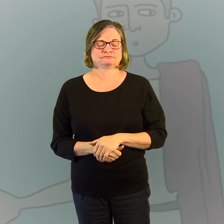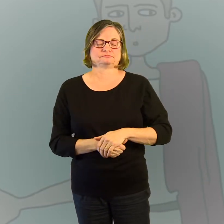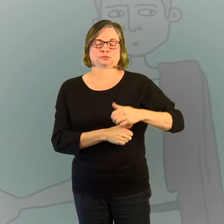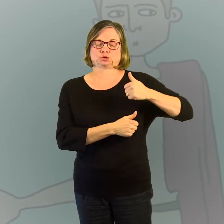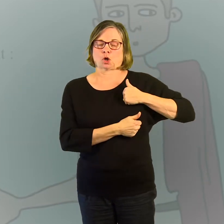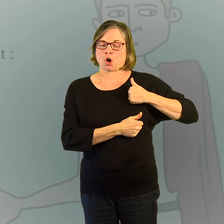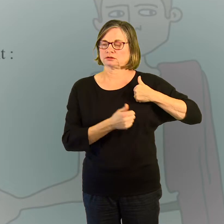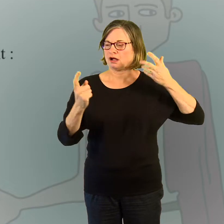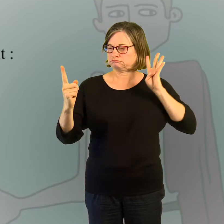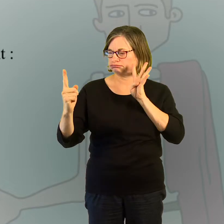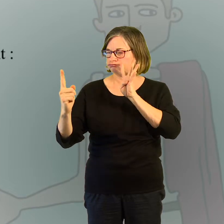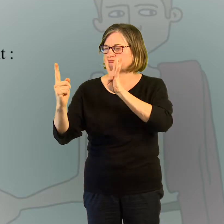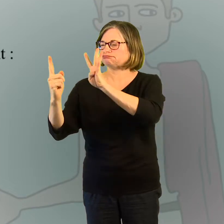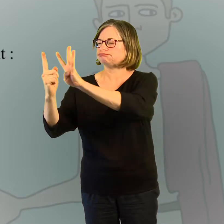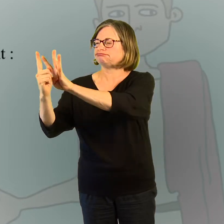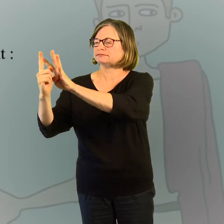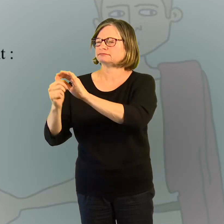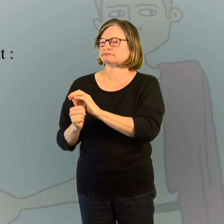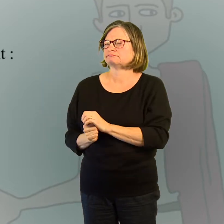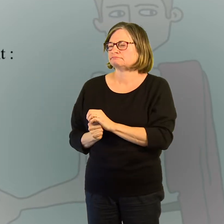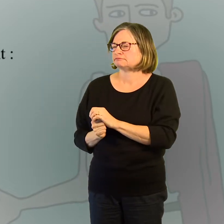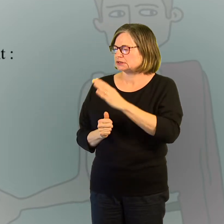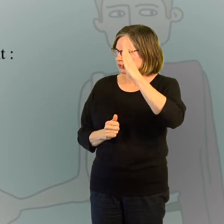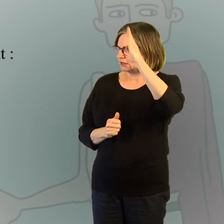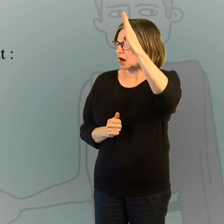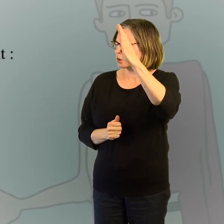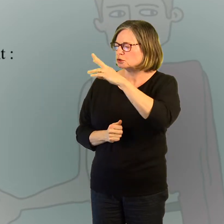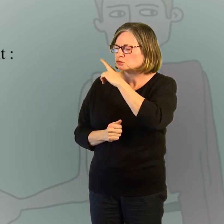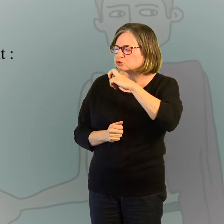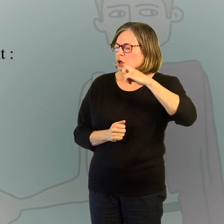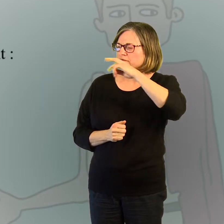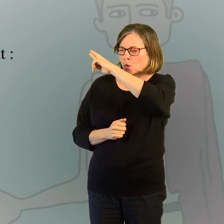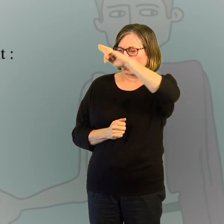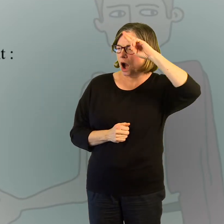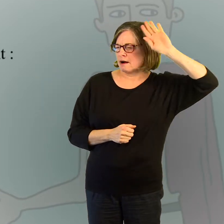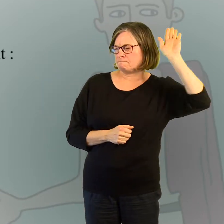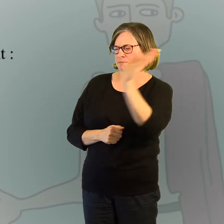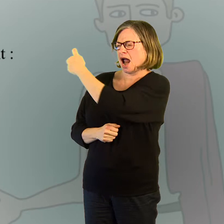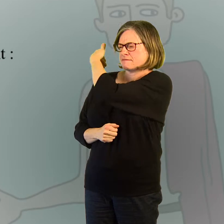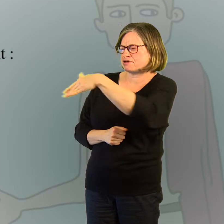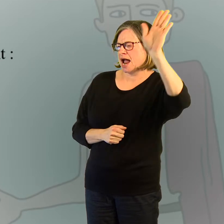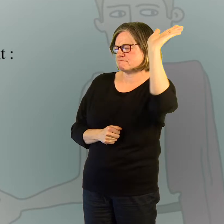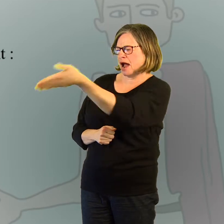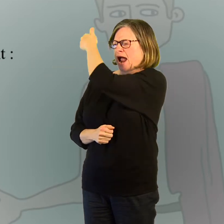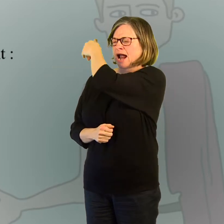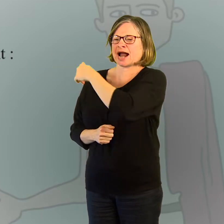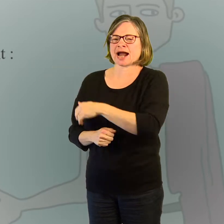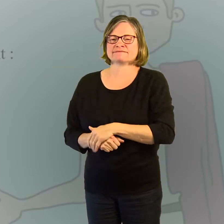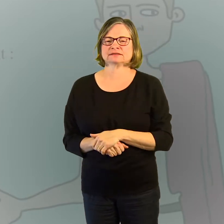Ils s'approchent de lui et lui disent « Salut, roi des Juifs !» et ils lui donnent des